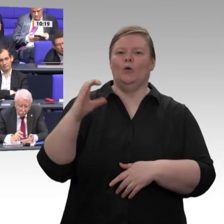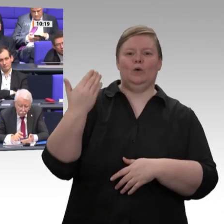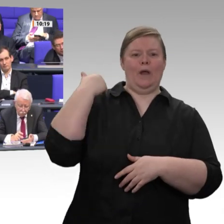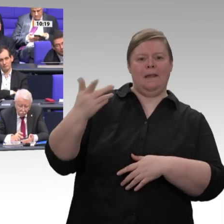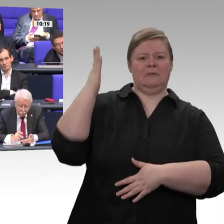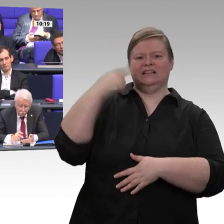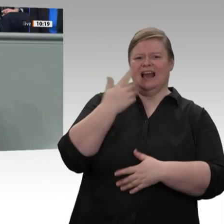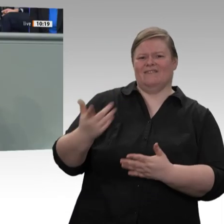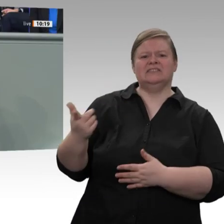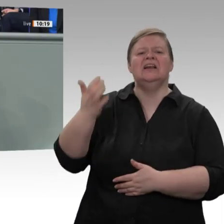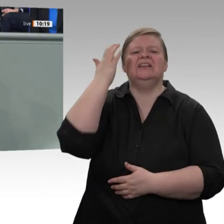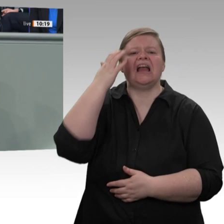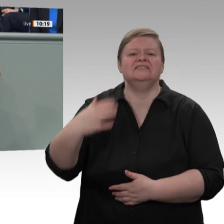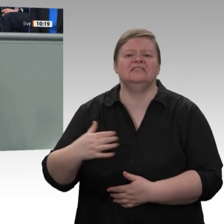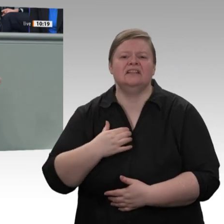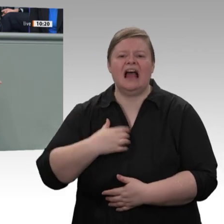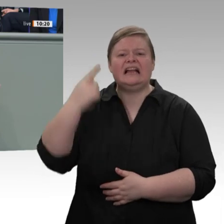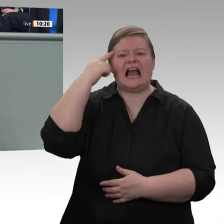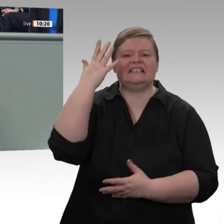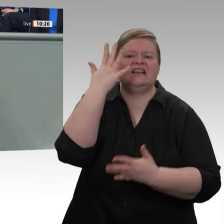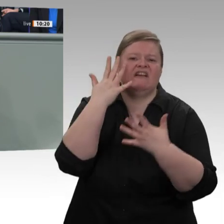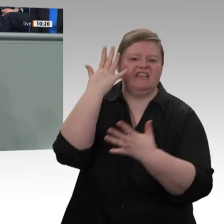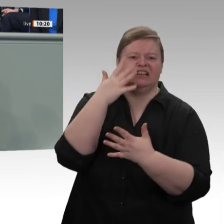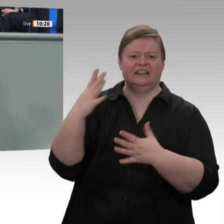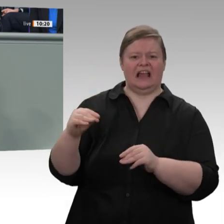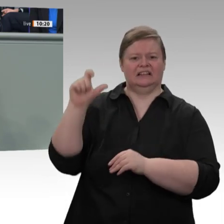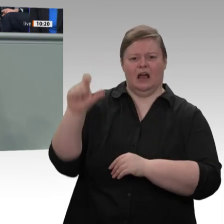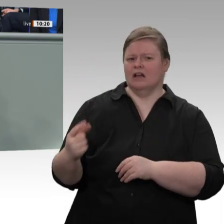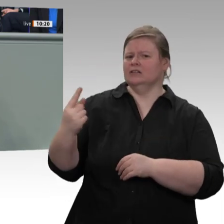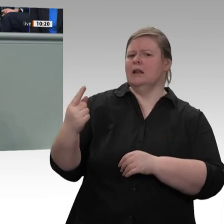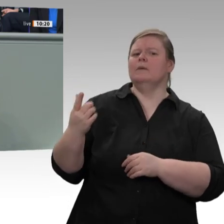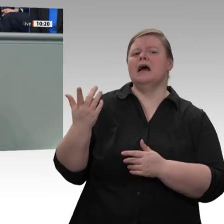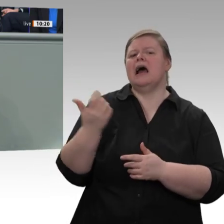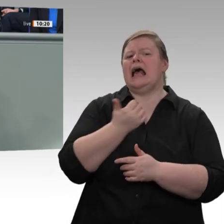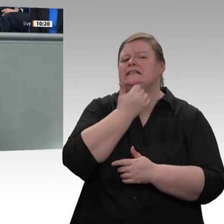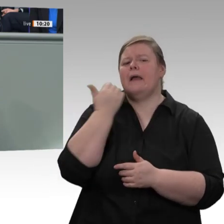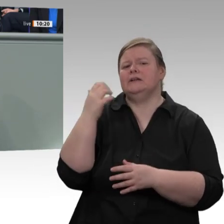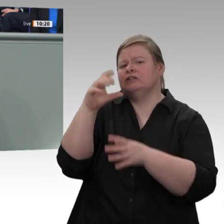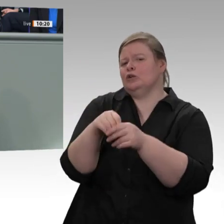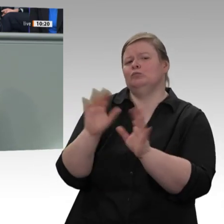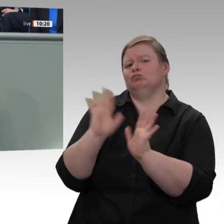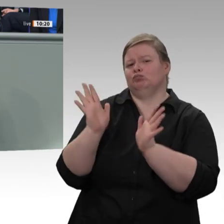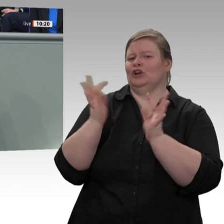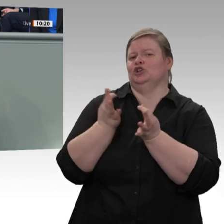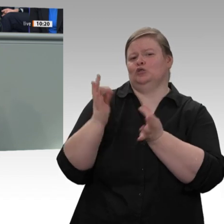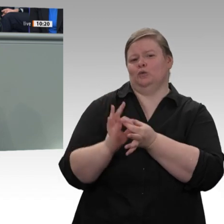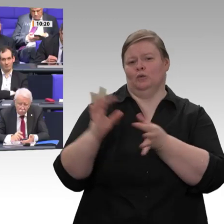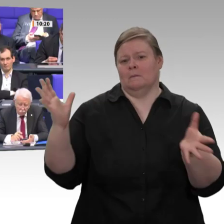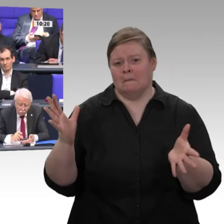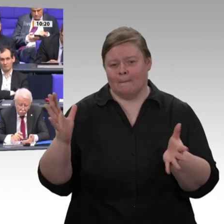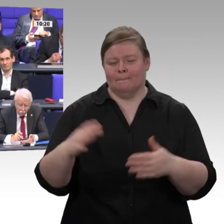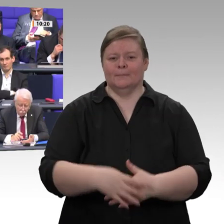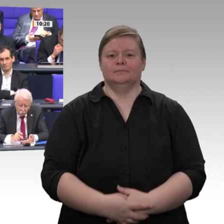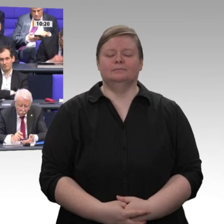seine Auslöschungsfantasien, ja was soll denn noch rassistisch sein, rechtsextremistisch, wenn nicht dieser Täter?